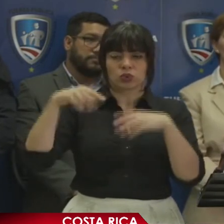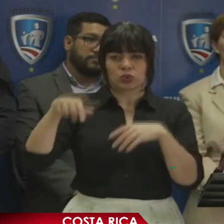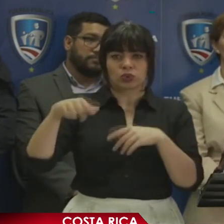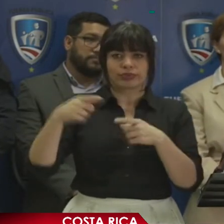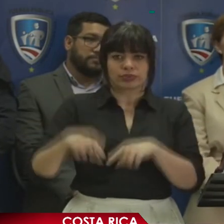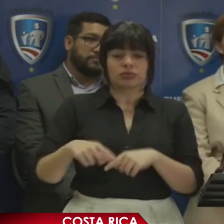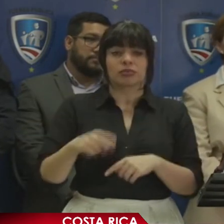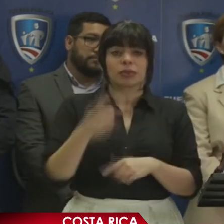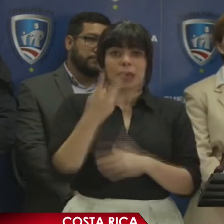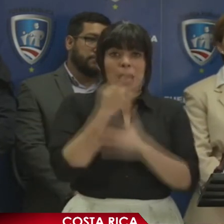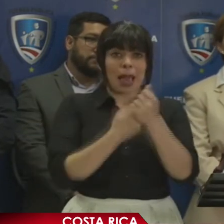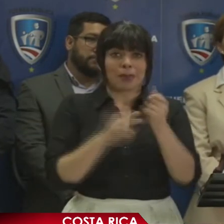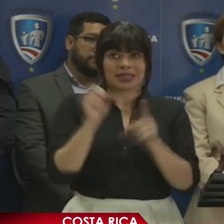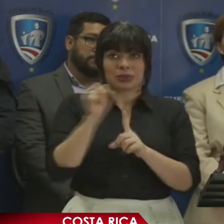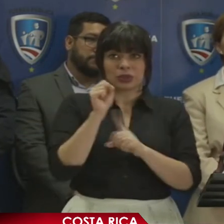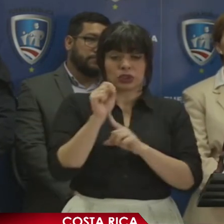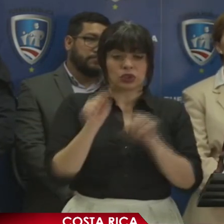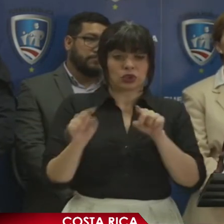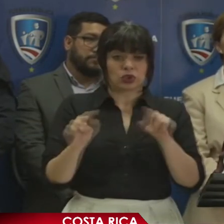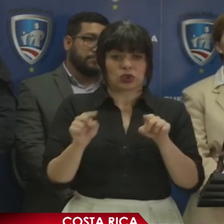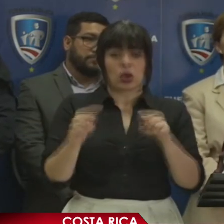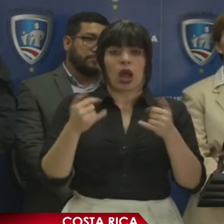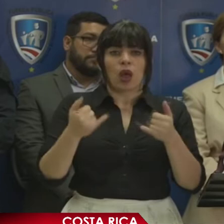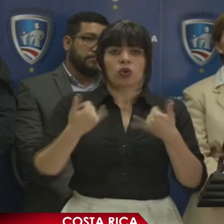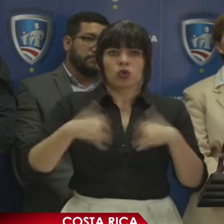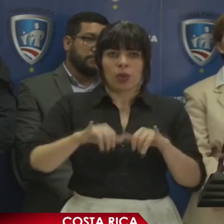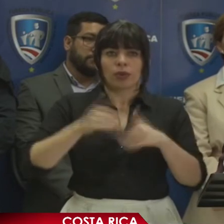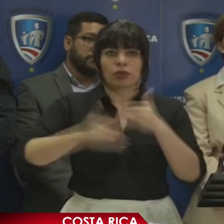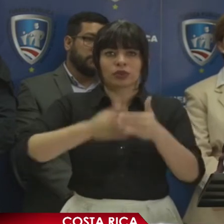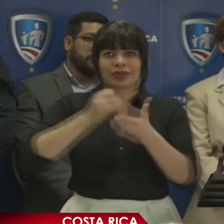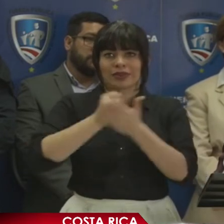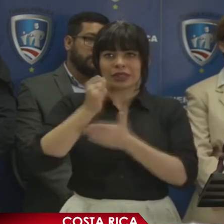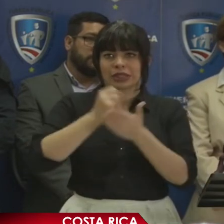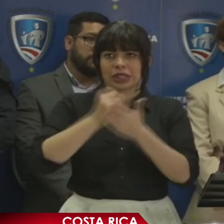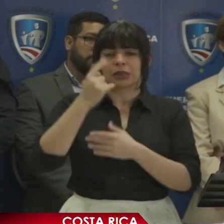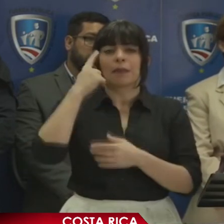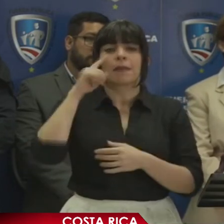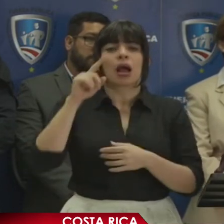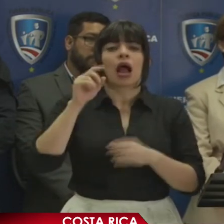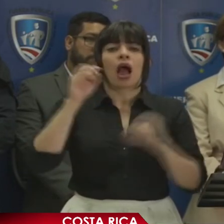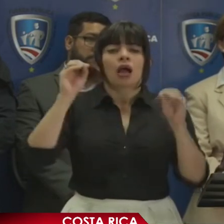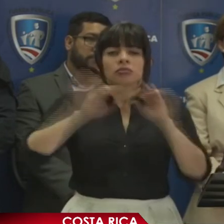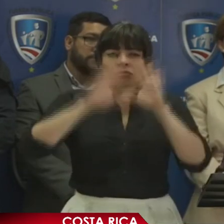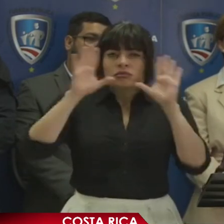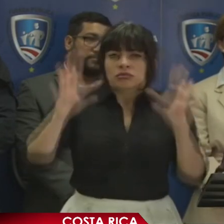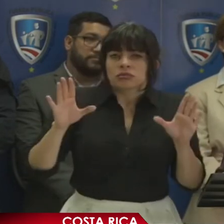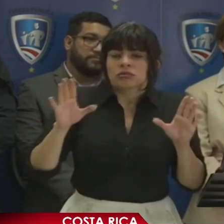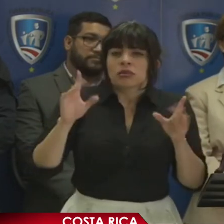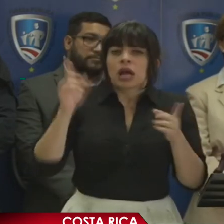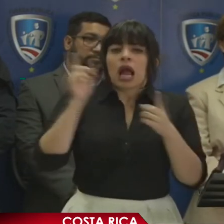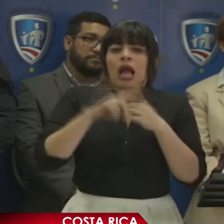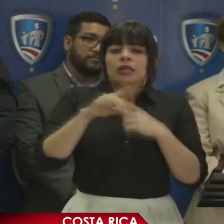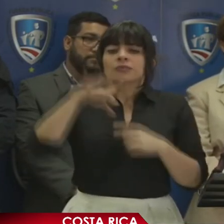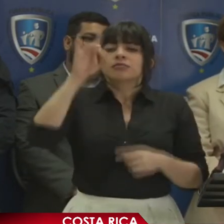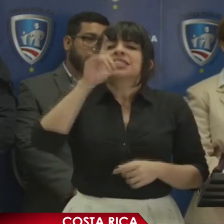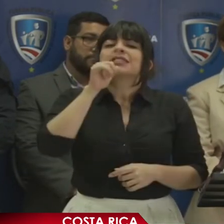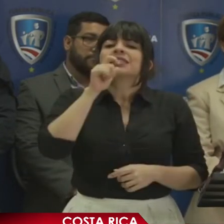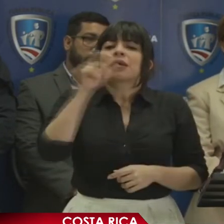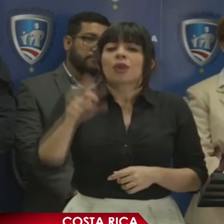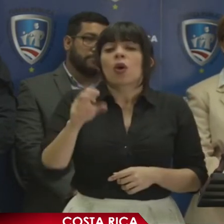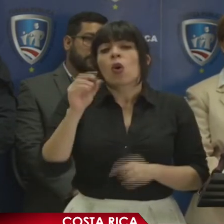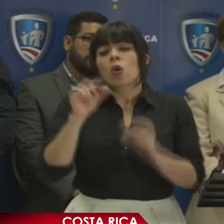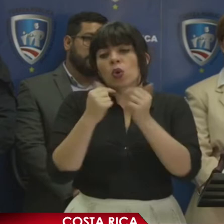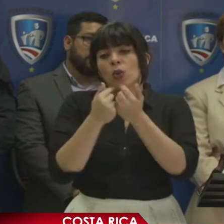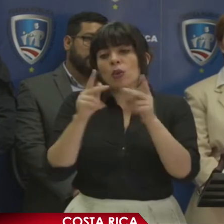ambos casos éstos están investigación para lograr esclarecer y llegar a la persona o las personas